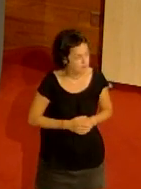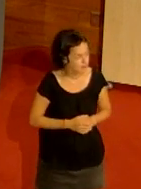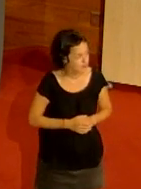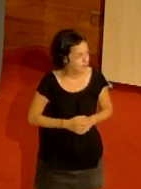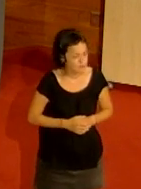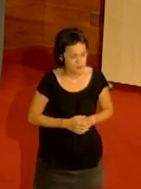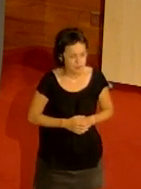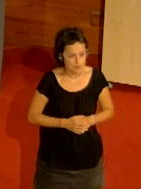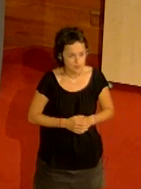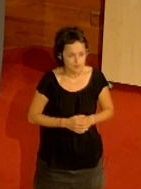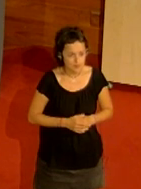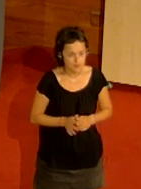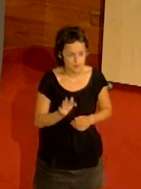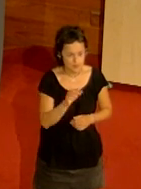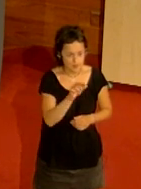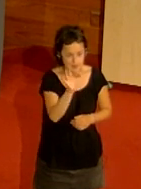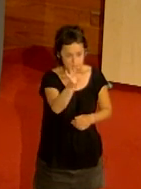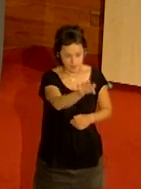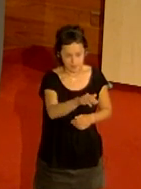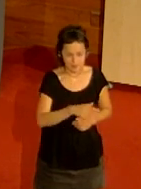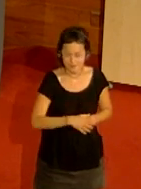Hola, Arratsaldeon. Aquí.